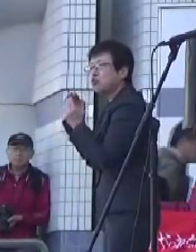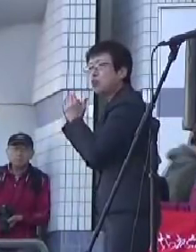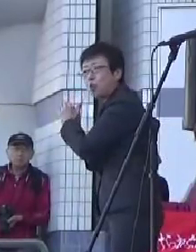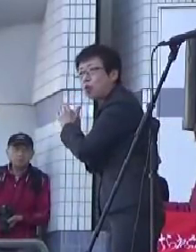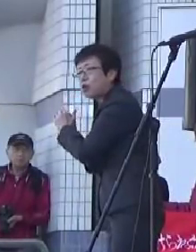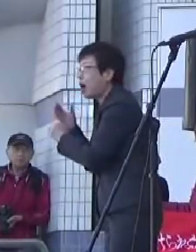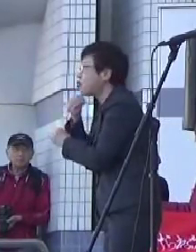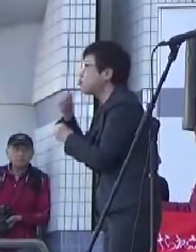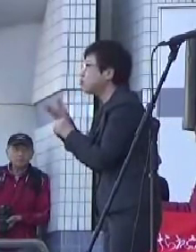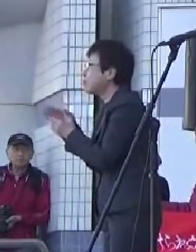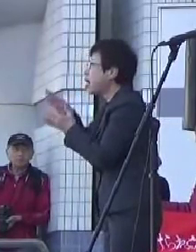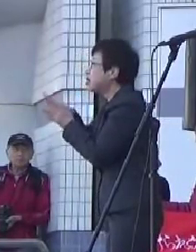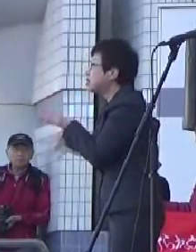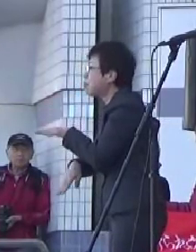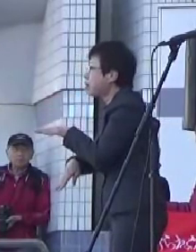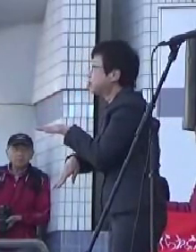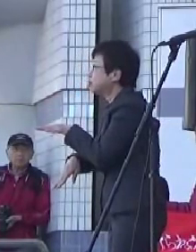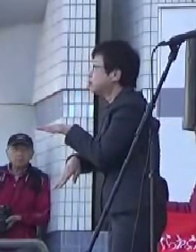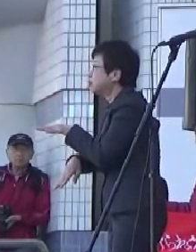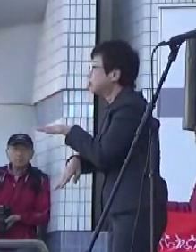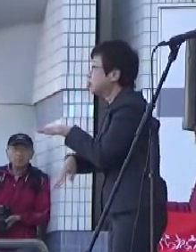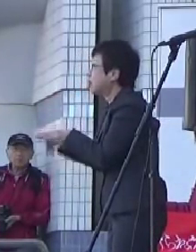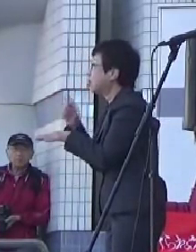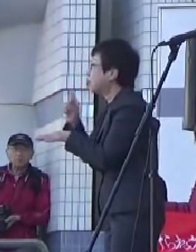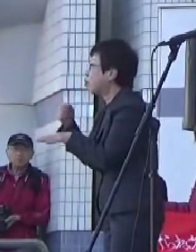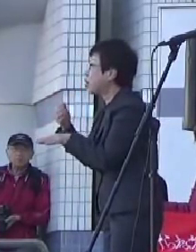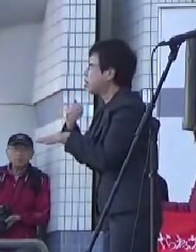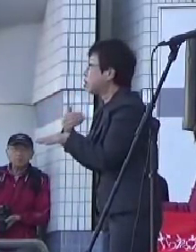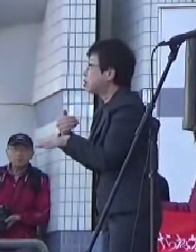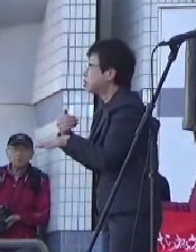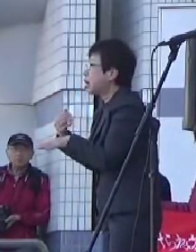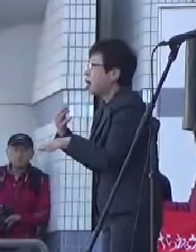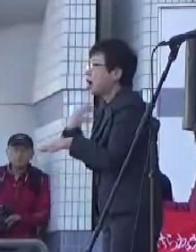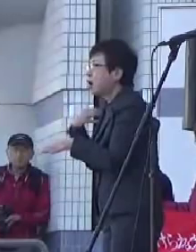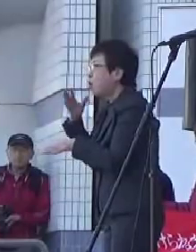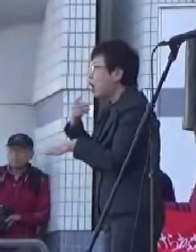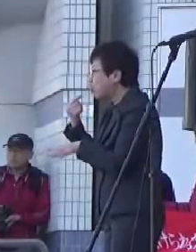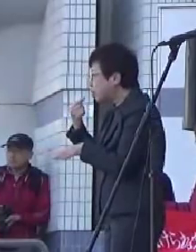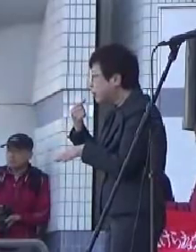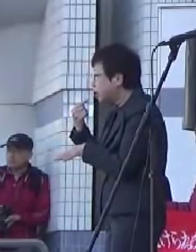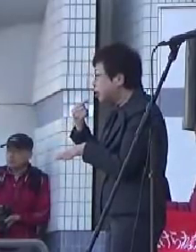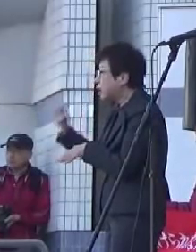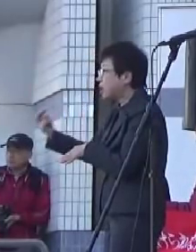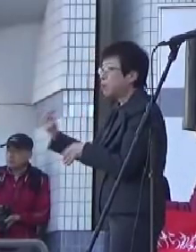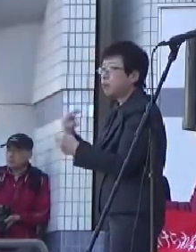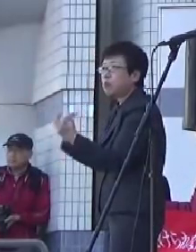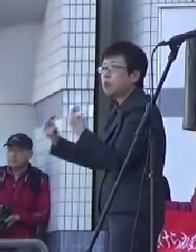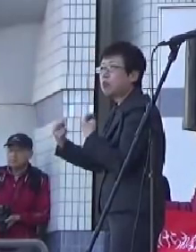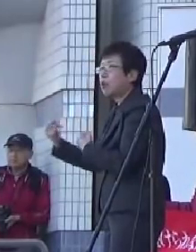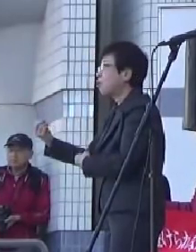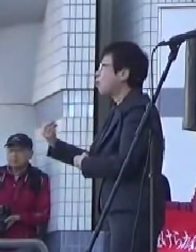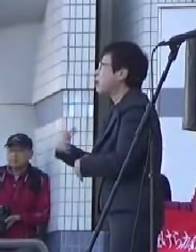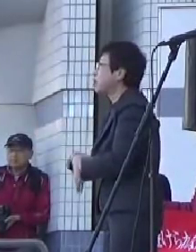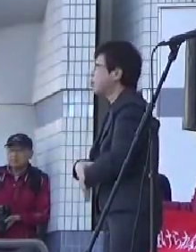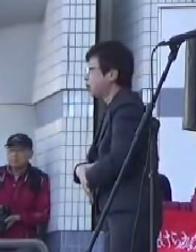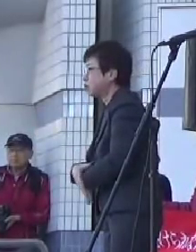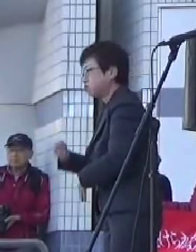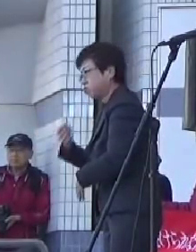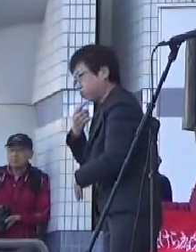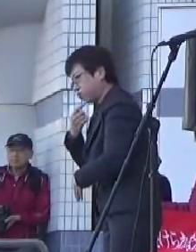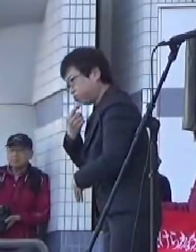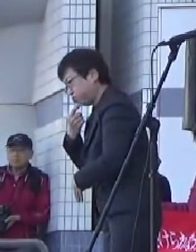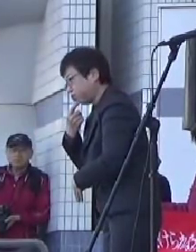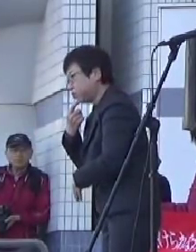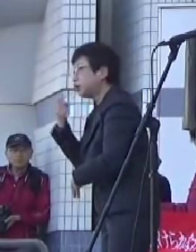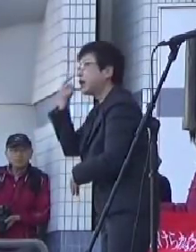差別だとか言われて、まるで私たちが悪いかのように思われています。とても理不尽なことだ